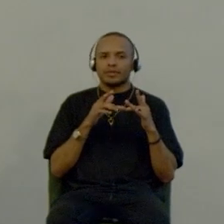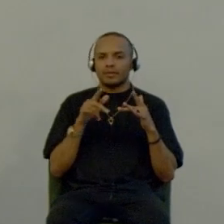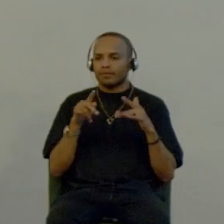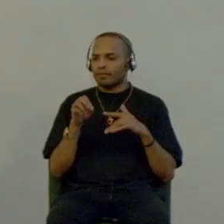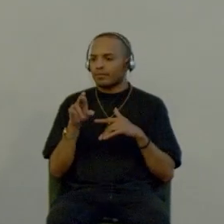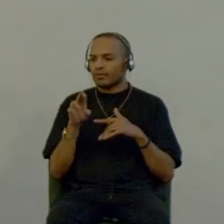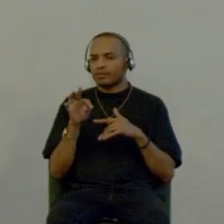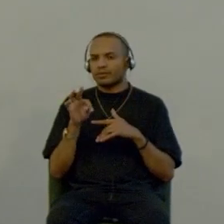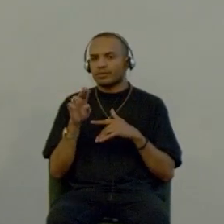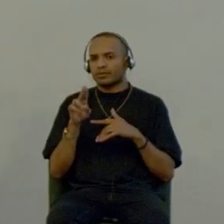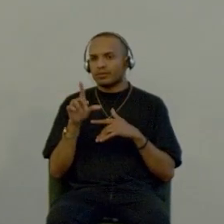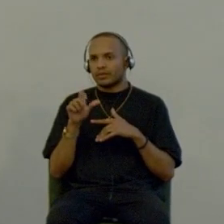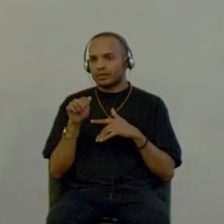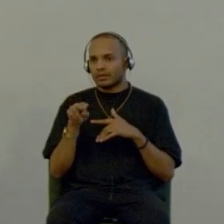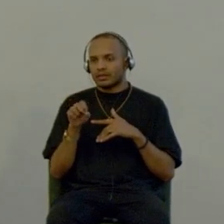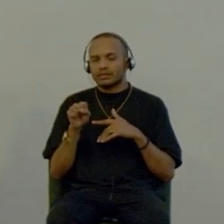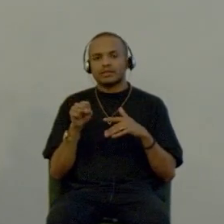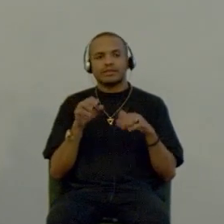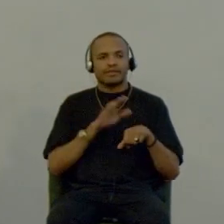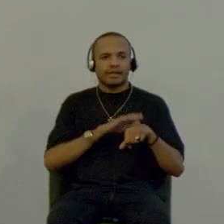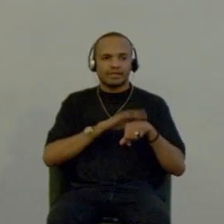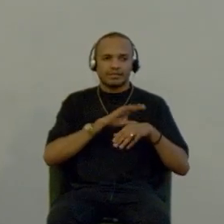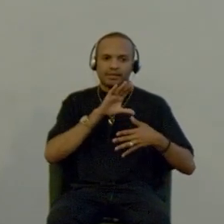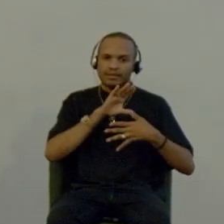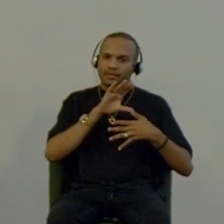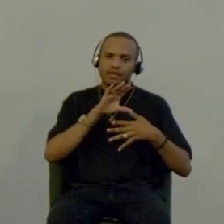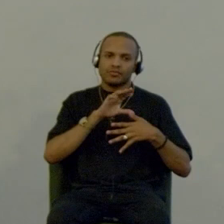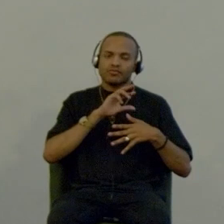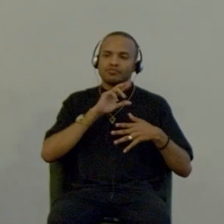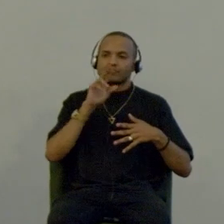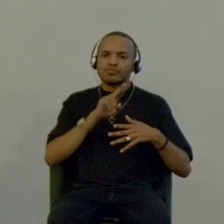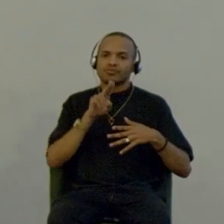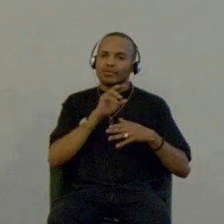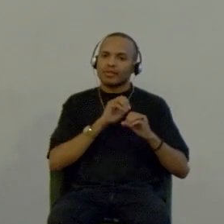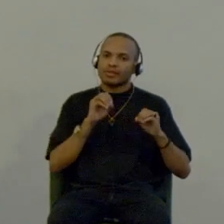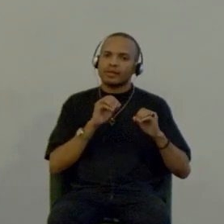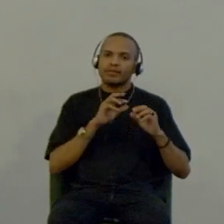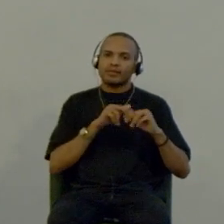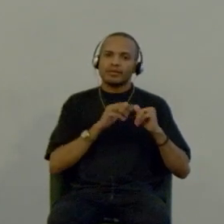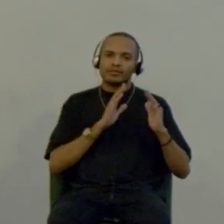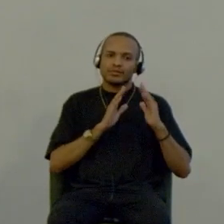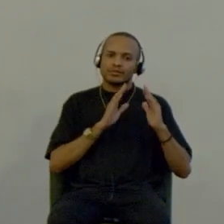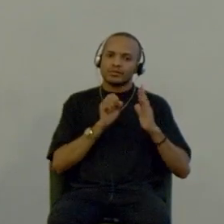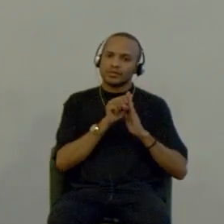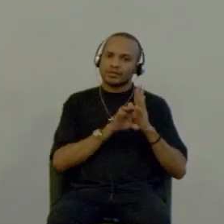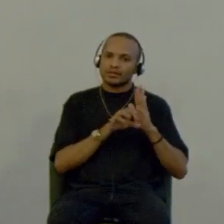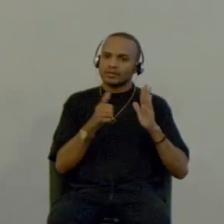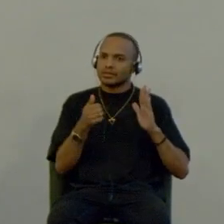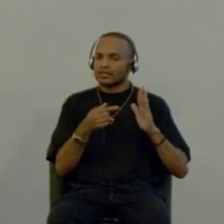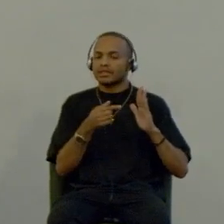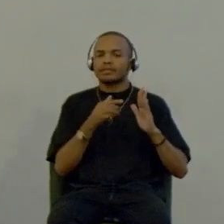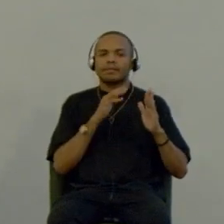qui, à partir du XIIIe siècle, n'étaient plus utilisées parce qu'on a trouvé d'autres moyens de navigation, mais c'est des cartes de navigation qui sont merveilleuses pour nous parce qu'elles montrent